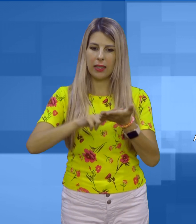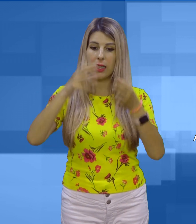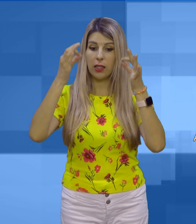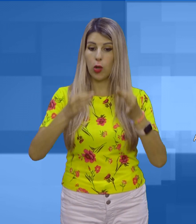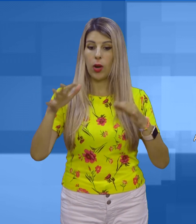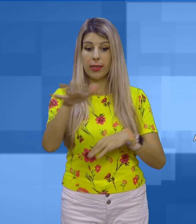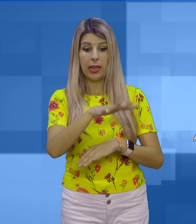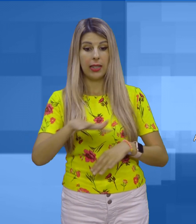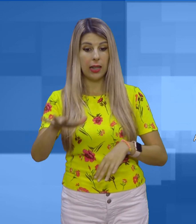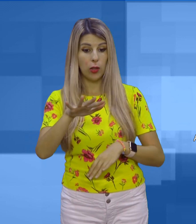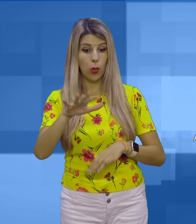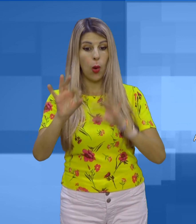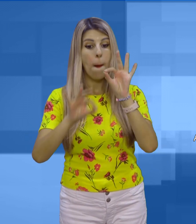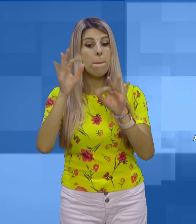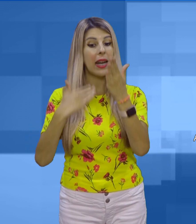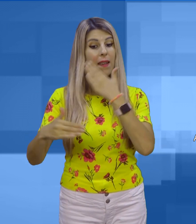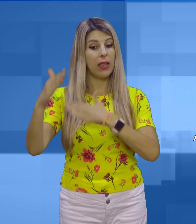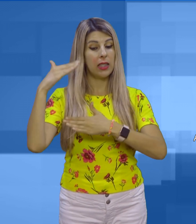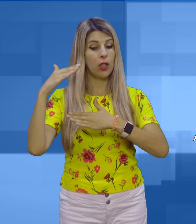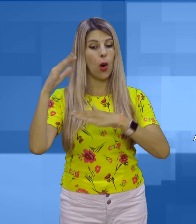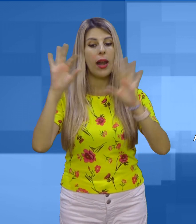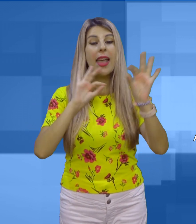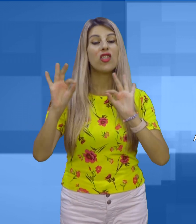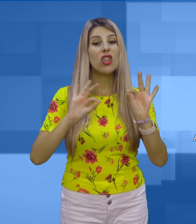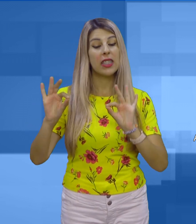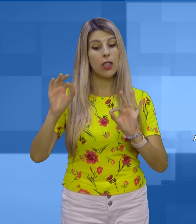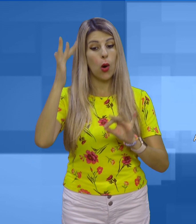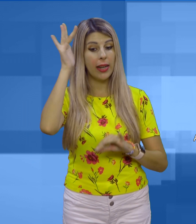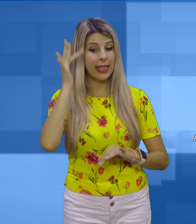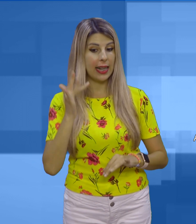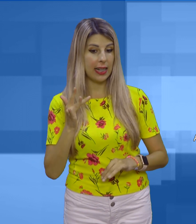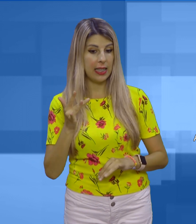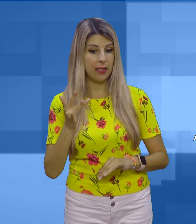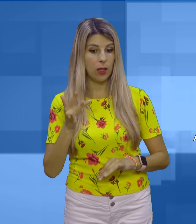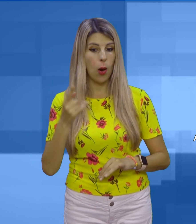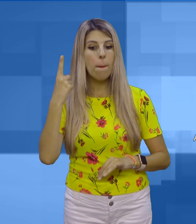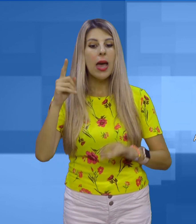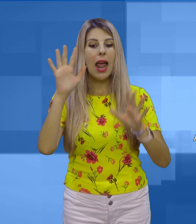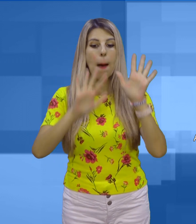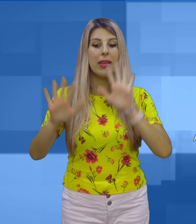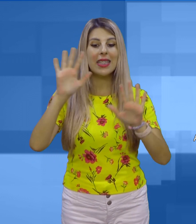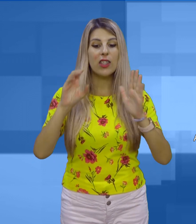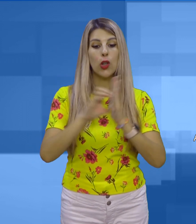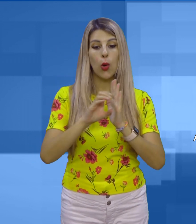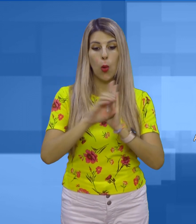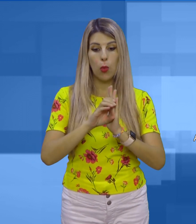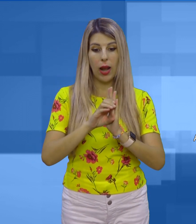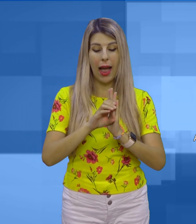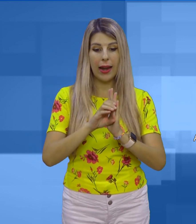del territorio, la prevenzione e la gestione del rischio, che per le amministrazioni comunali nella pianificazione